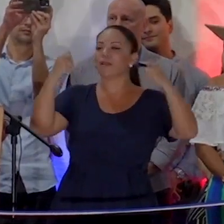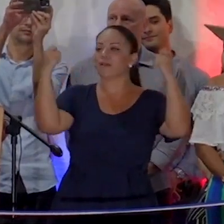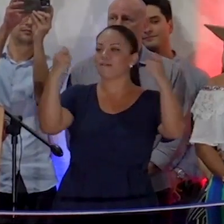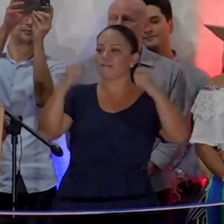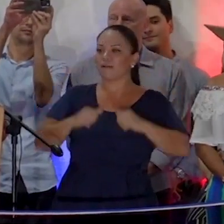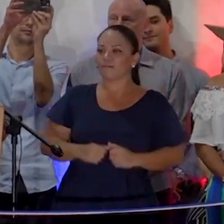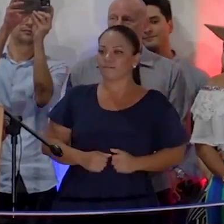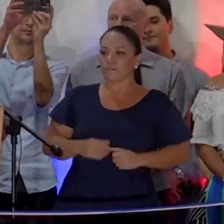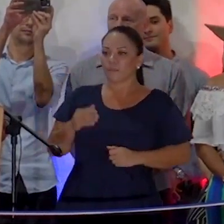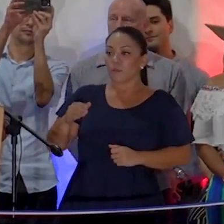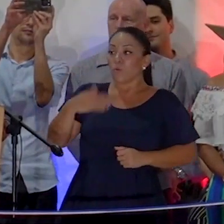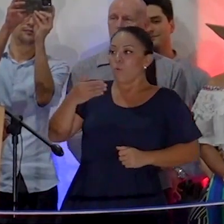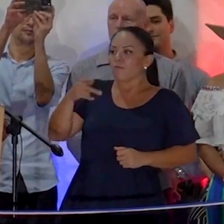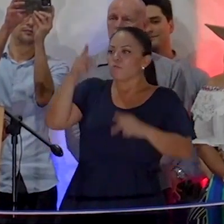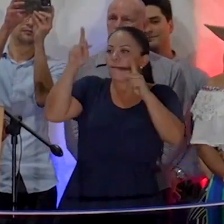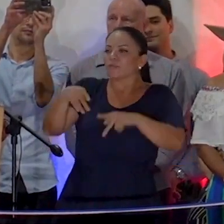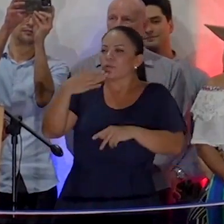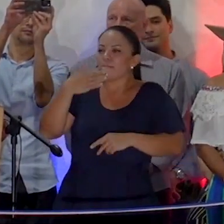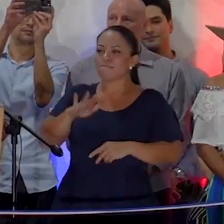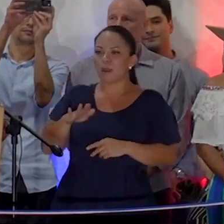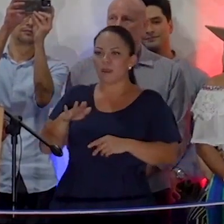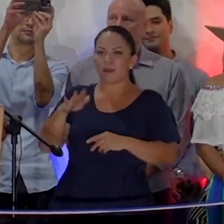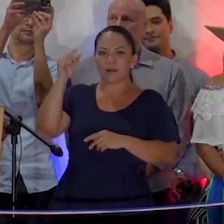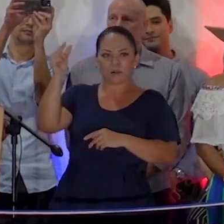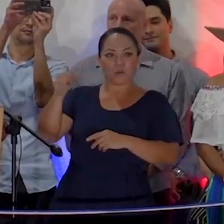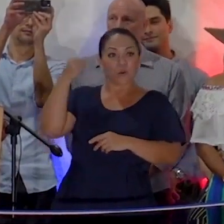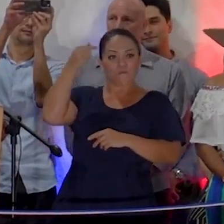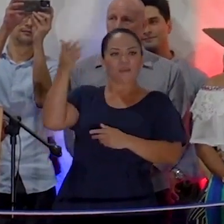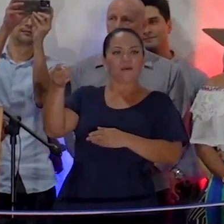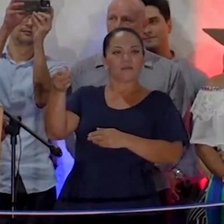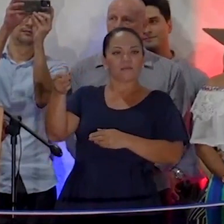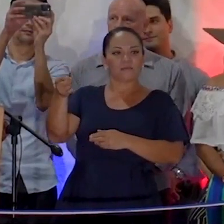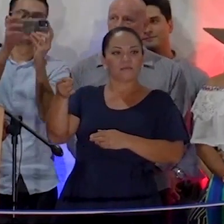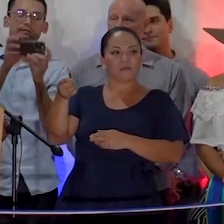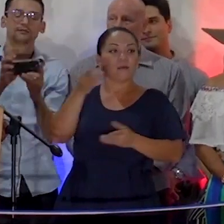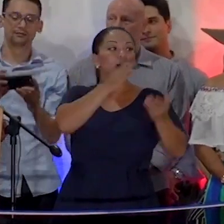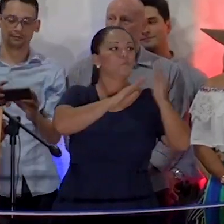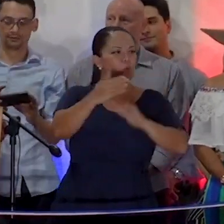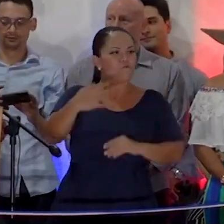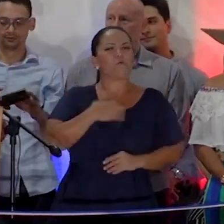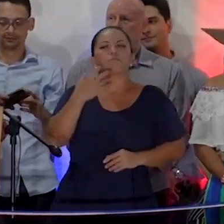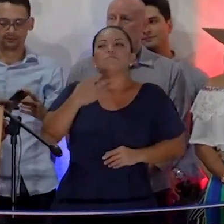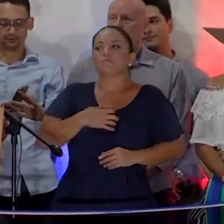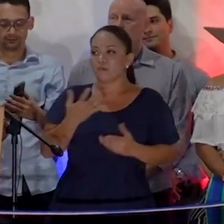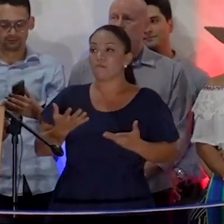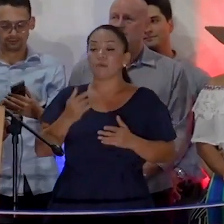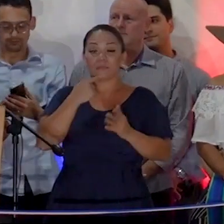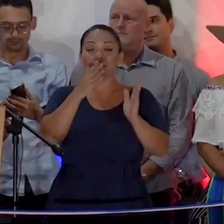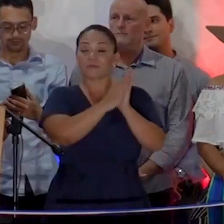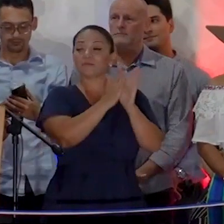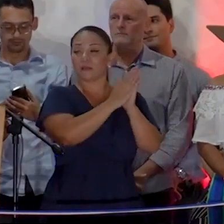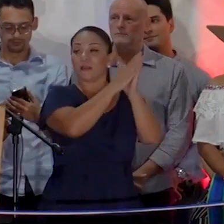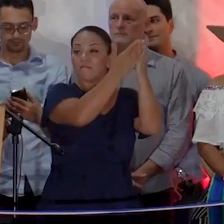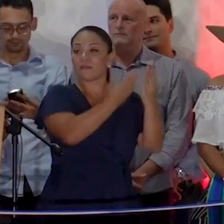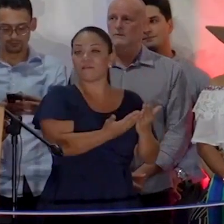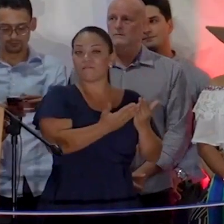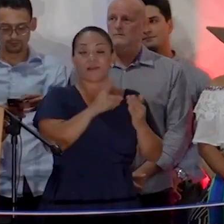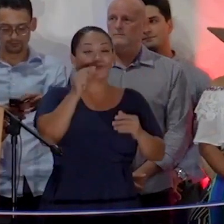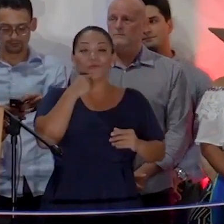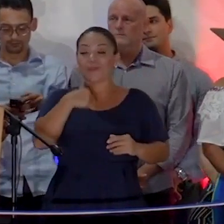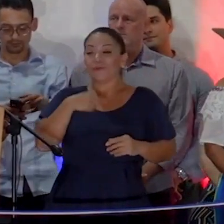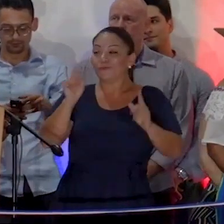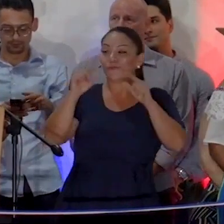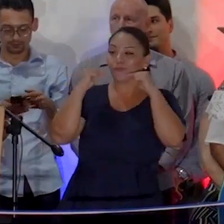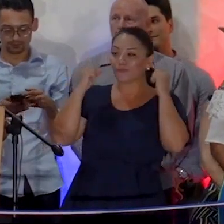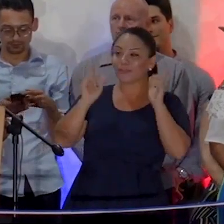Cuando el impío gobierna, el pueblo gime. Eso lo dice la Biblia, eso no lo dice Rodrigo